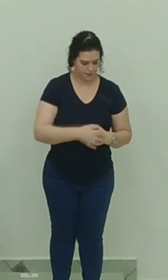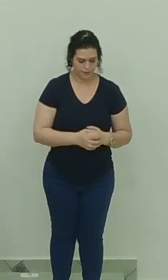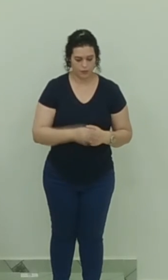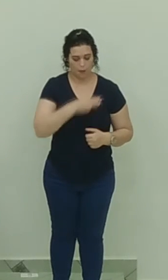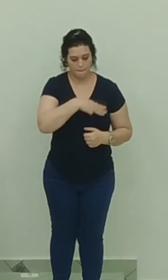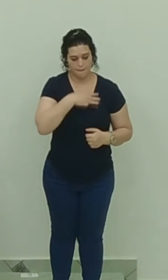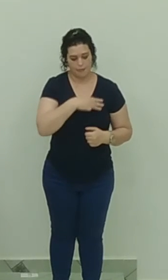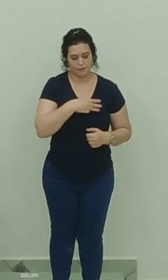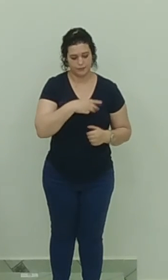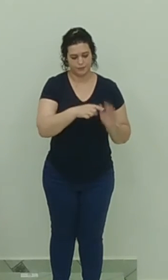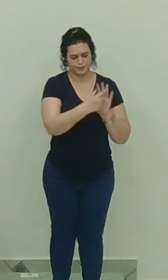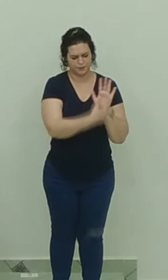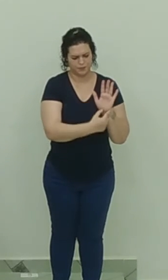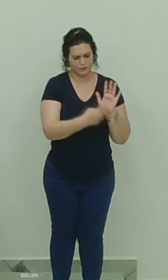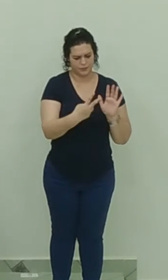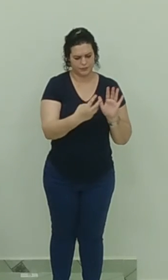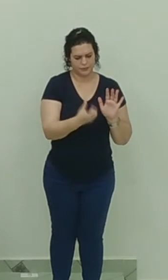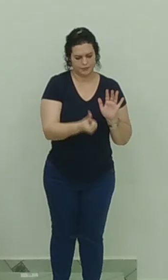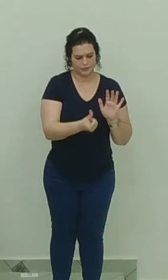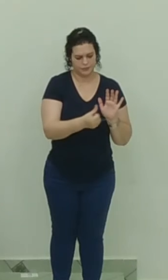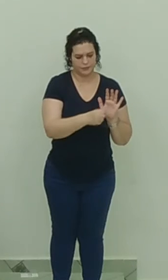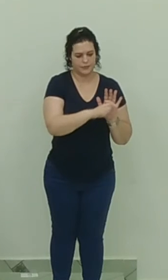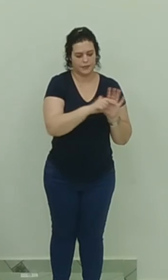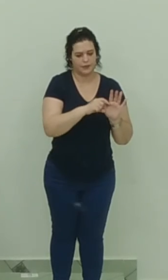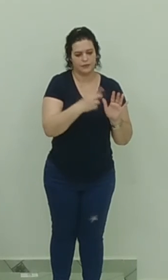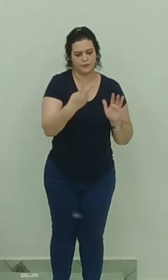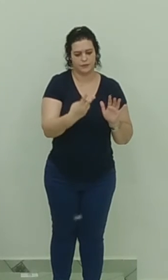Mateus 26 a 30.